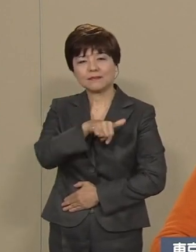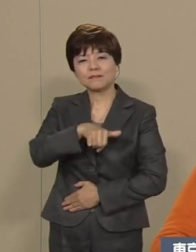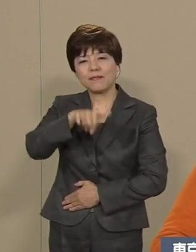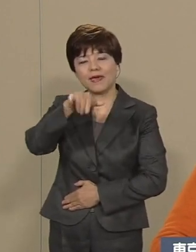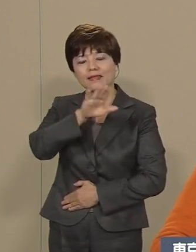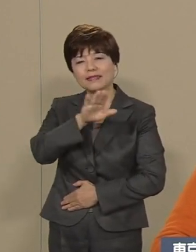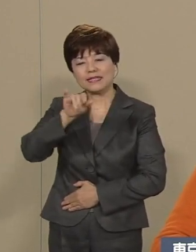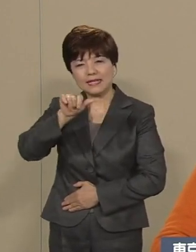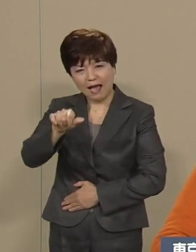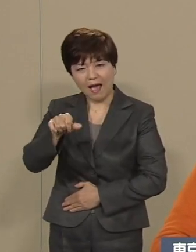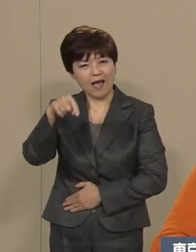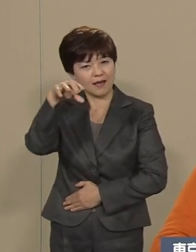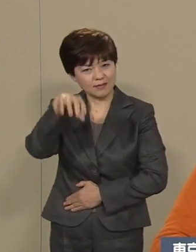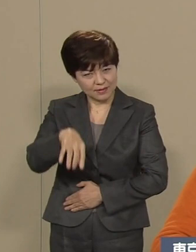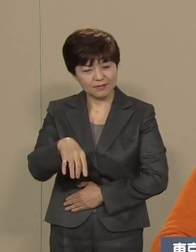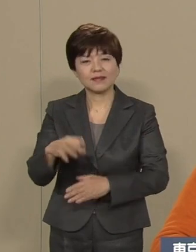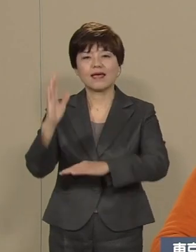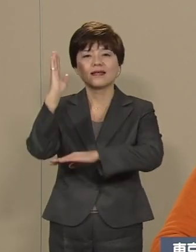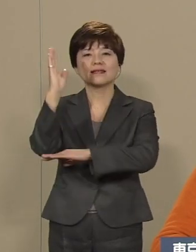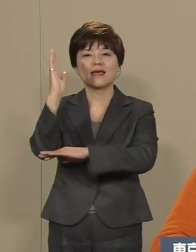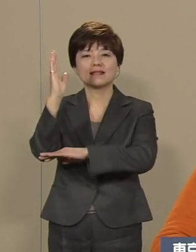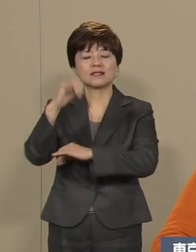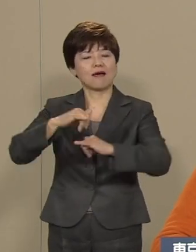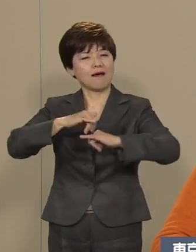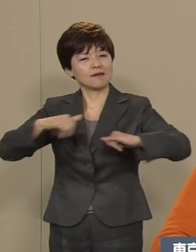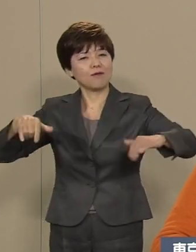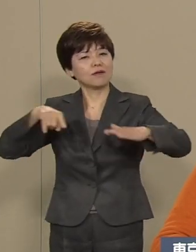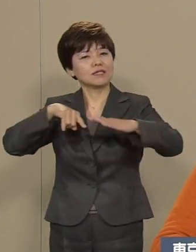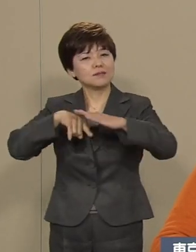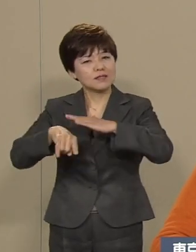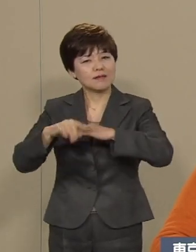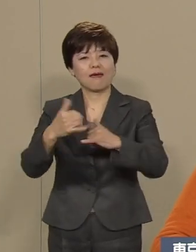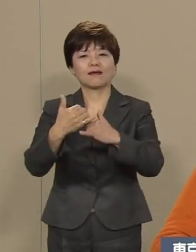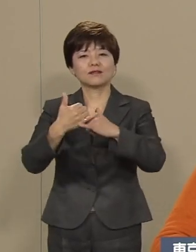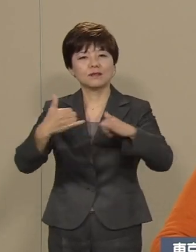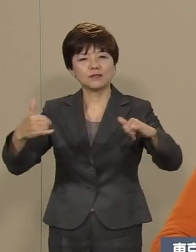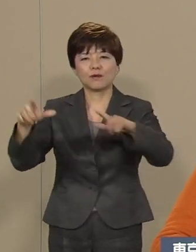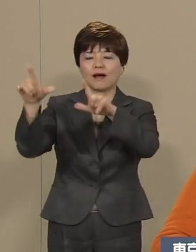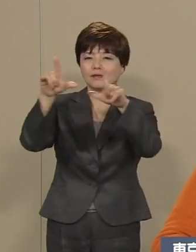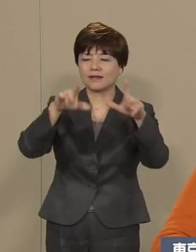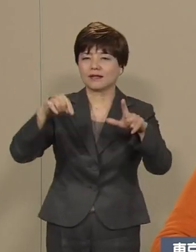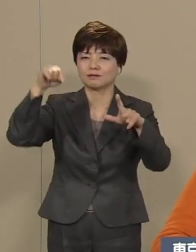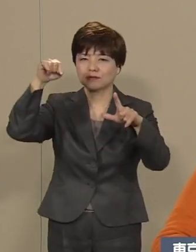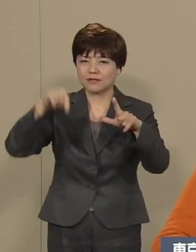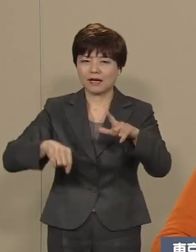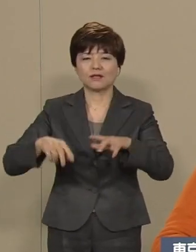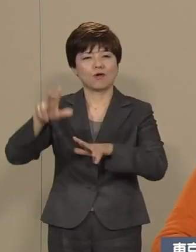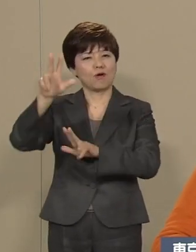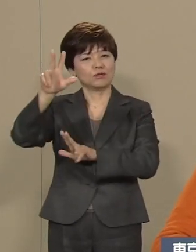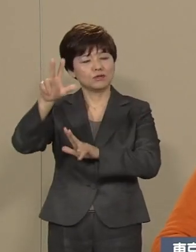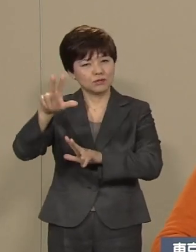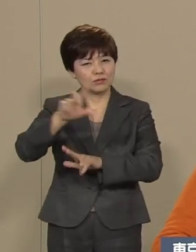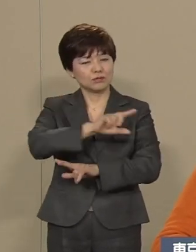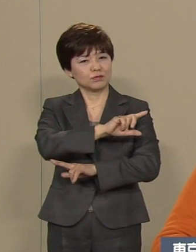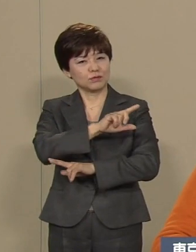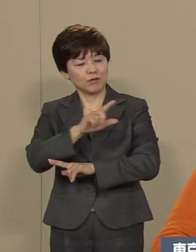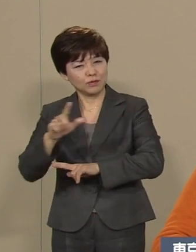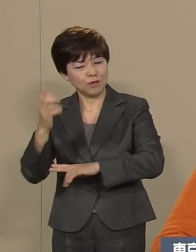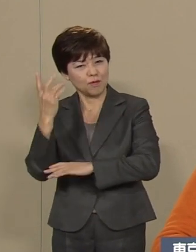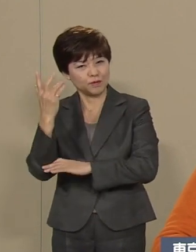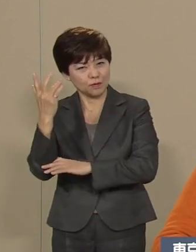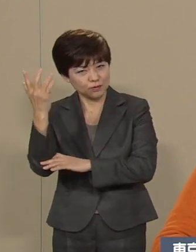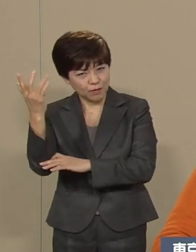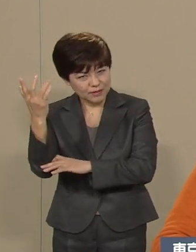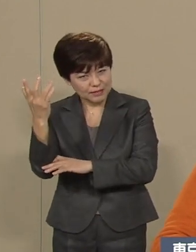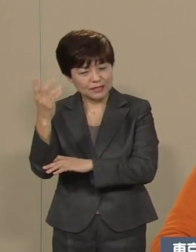広い意味において人々が生活する上で従うルール社当時を想像し維持